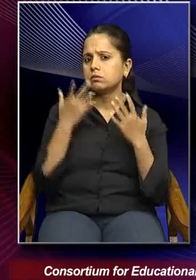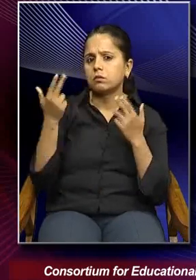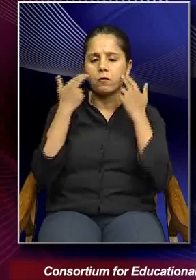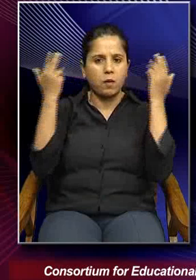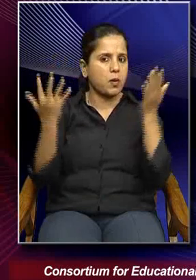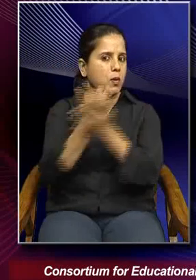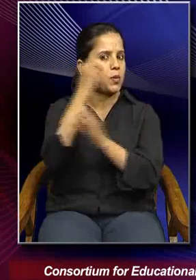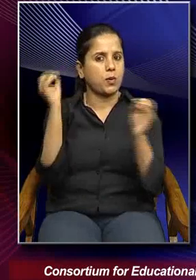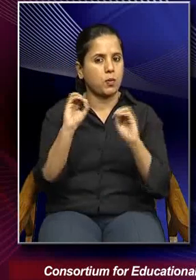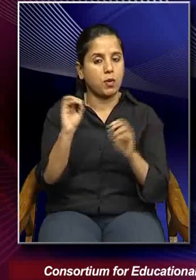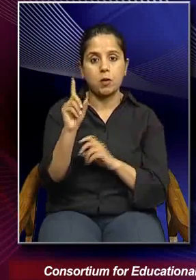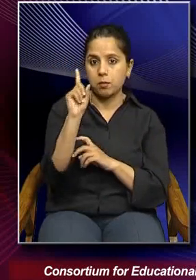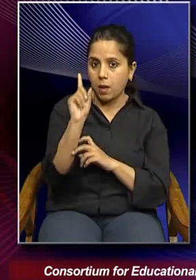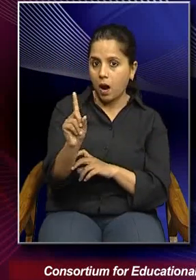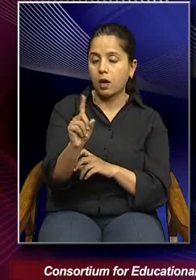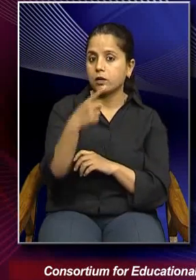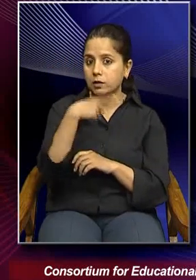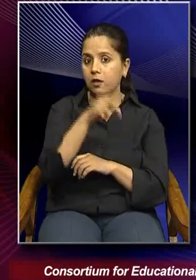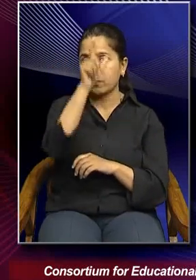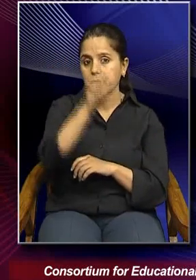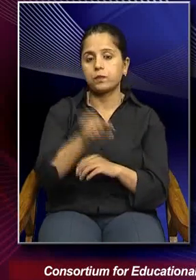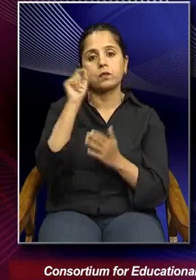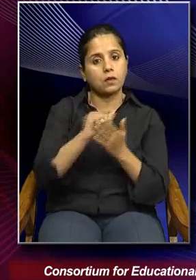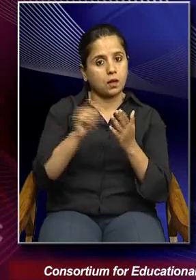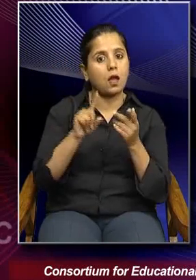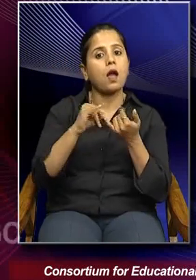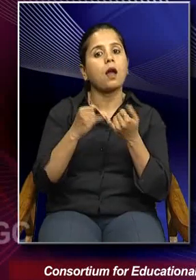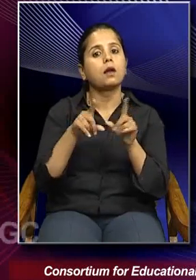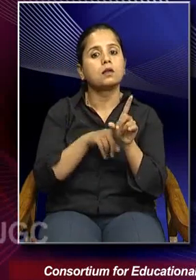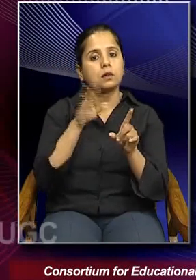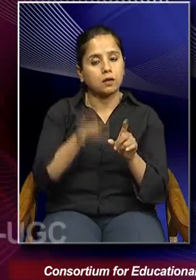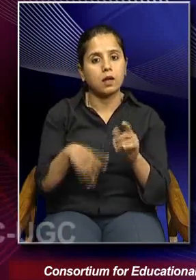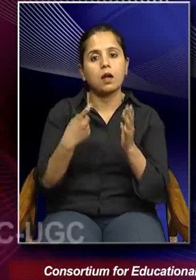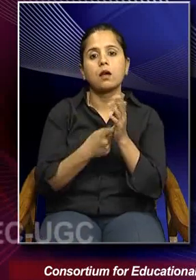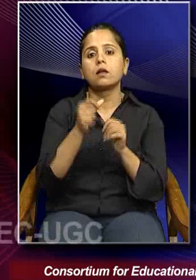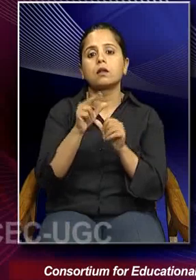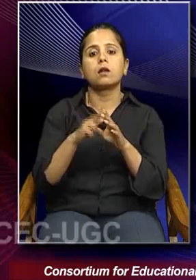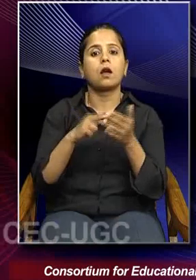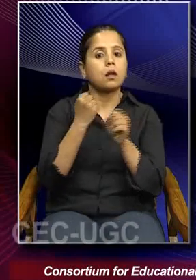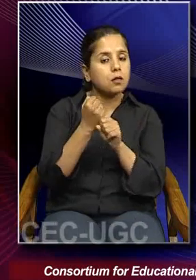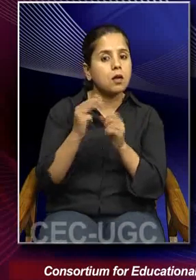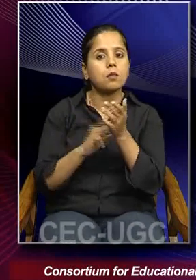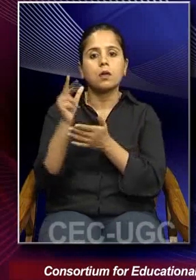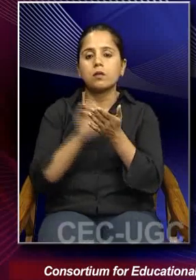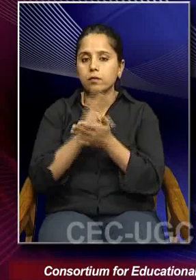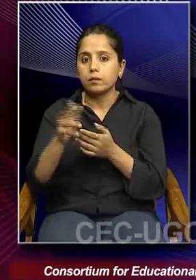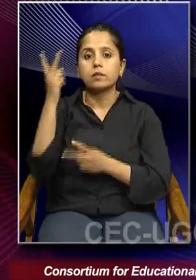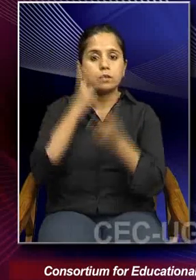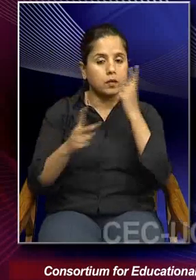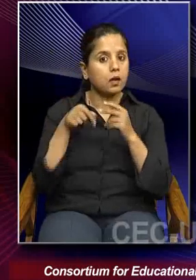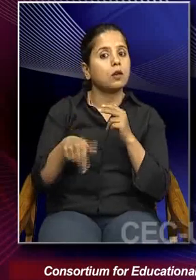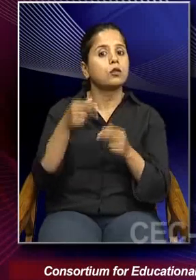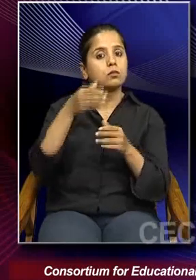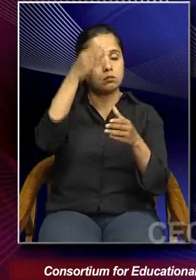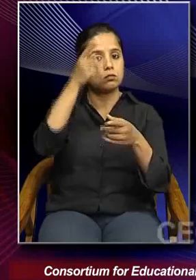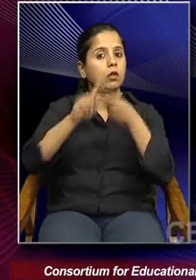नहीं कर सका लेकिन उन्होंने निबंध भी लिखे उन्होंने रंगमंच पर भी लिखा यात्रा साहित्य भी लिखा अरे